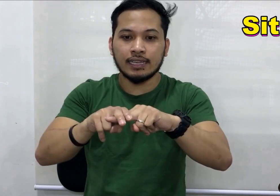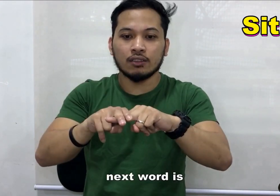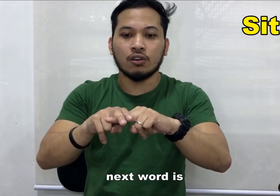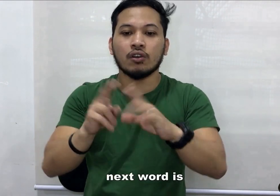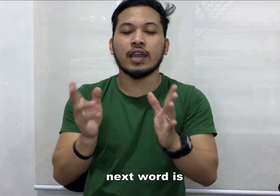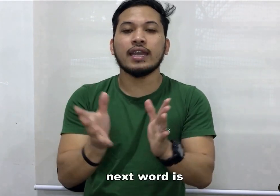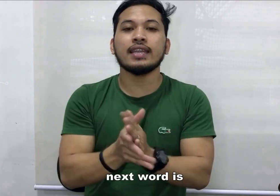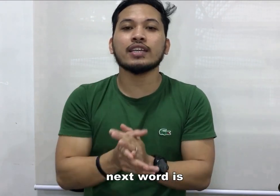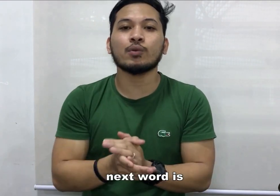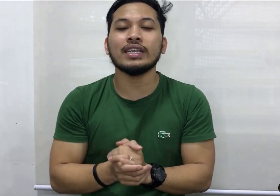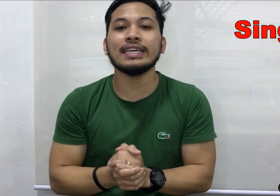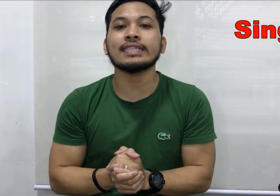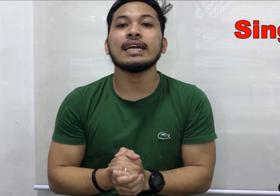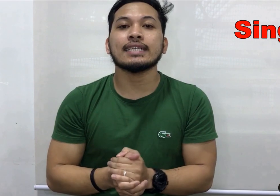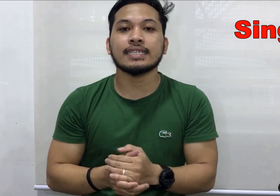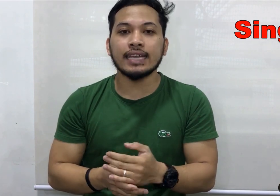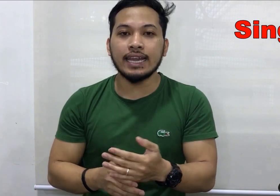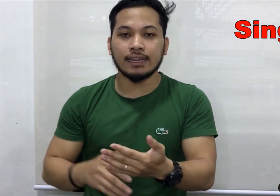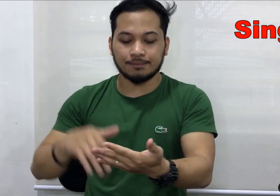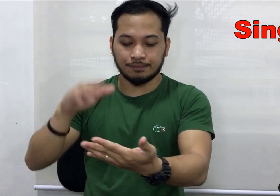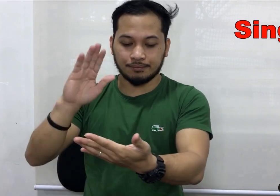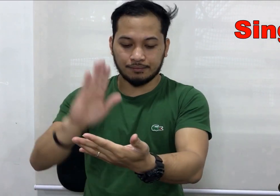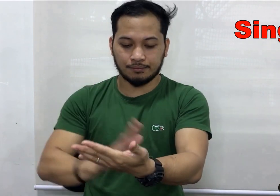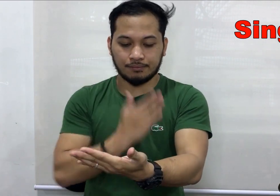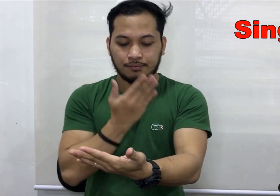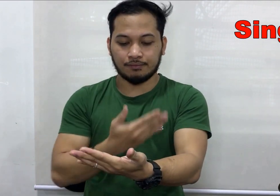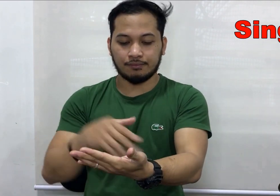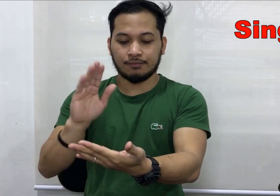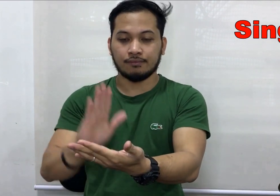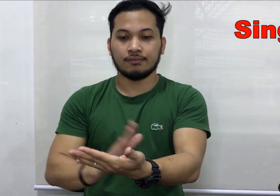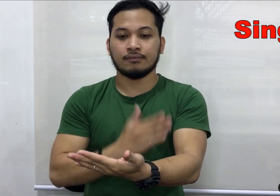Sit. Okay, next word is sing.